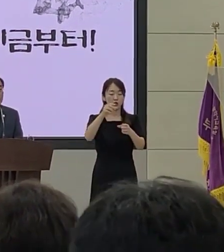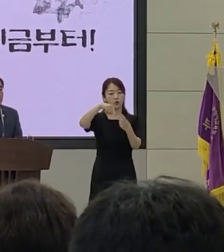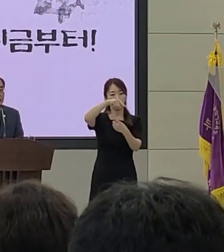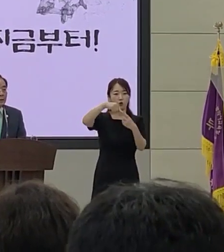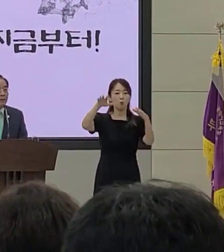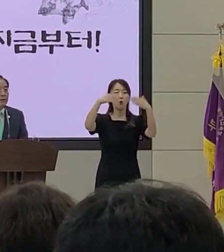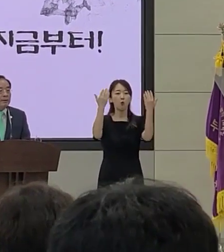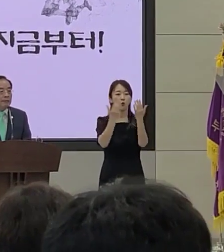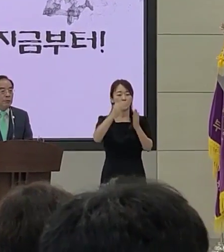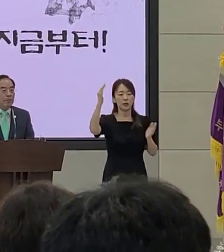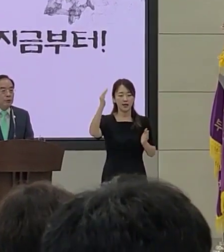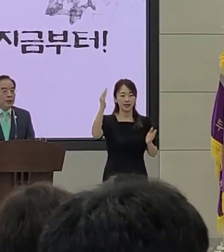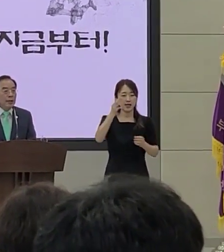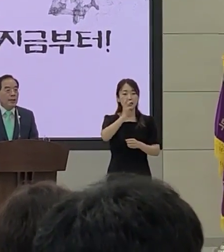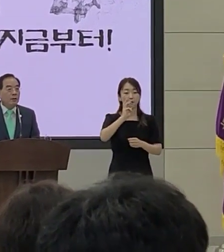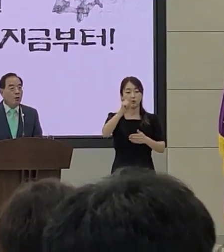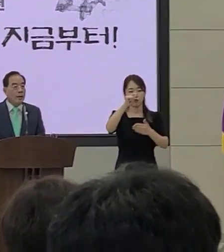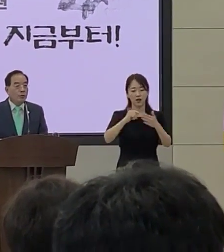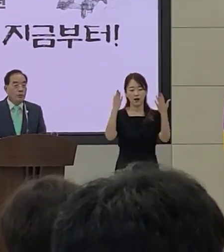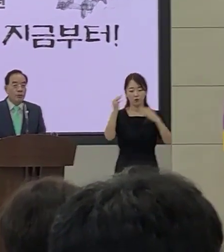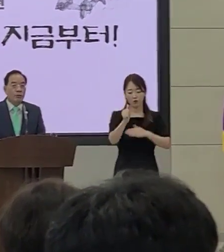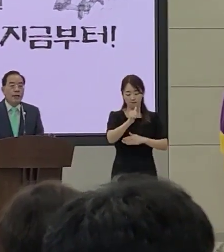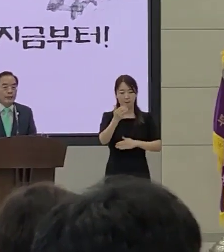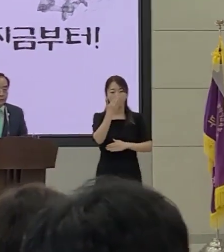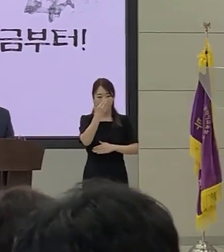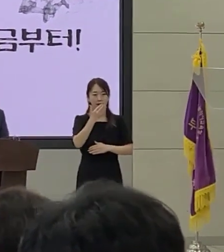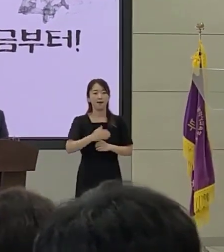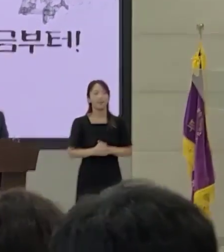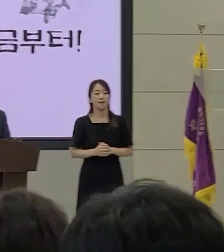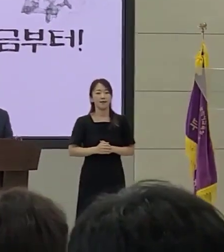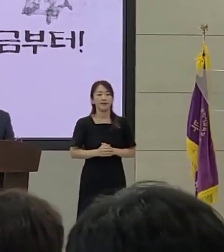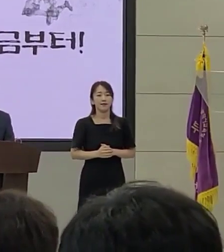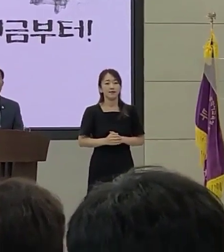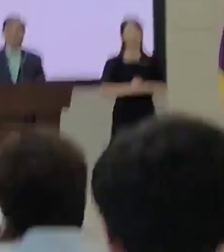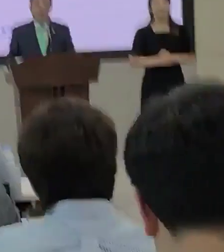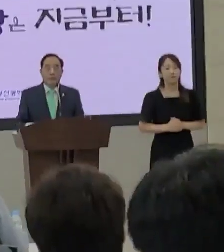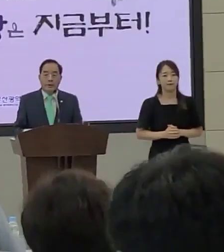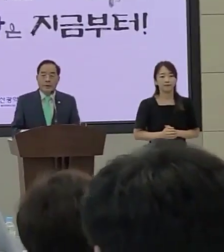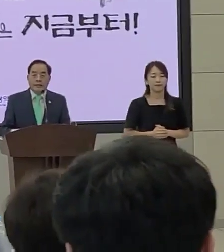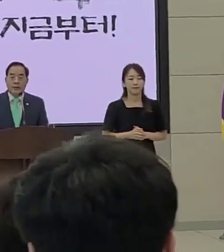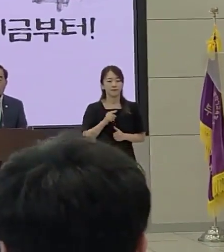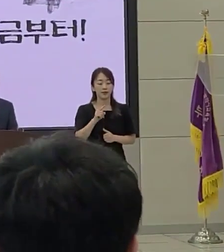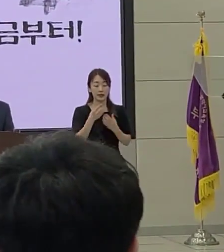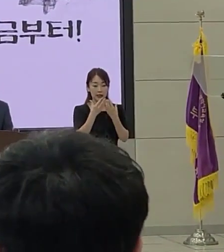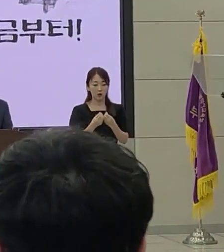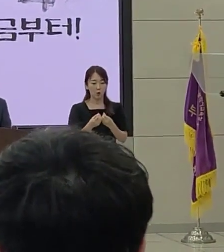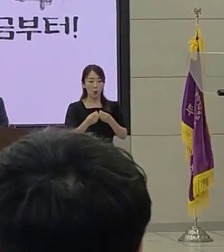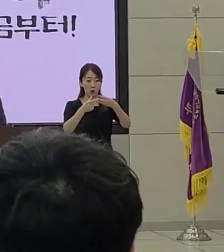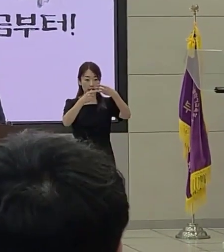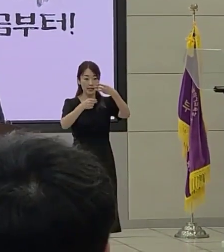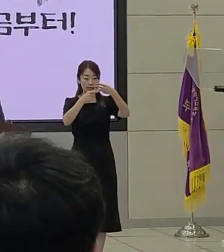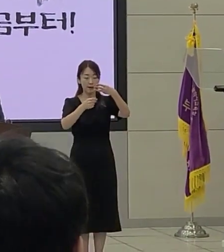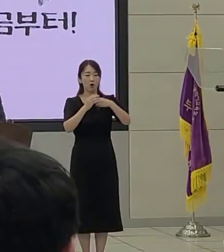운영하여 모든 학생이 30분 이내에 통학할 수 있도록 하겠습니다. 그 일환으로